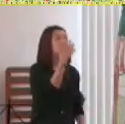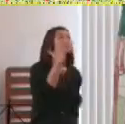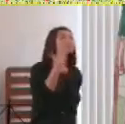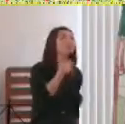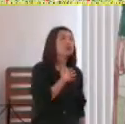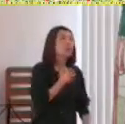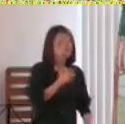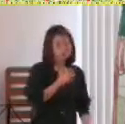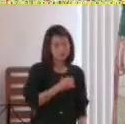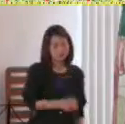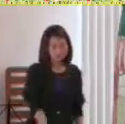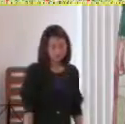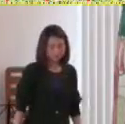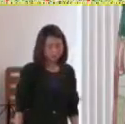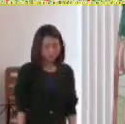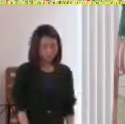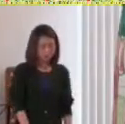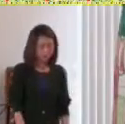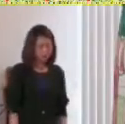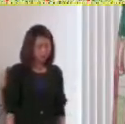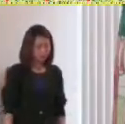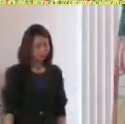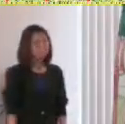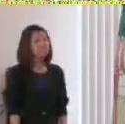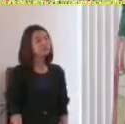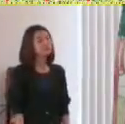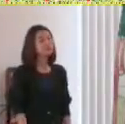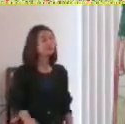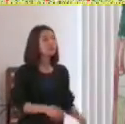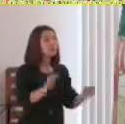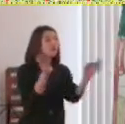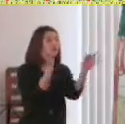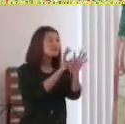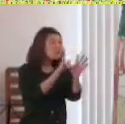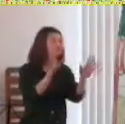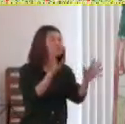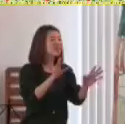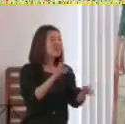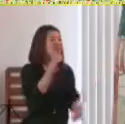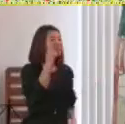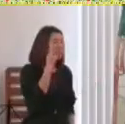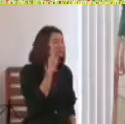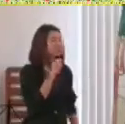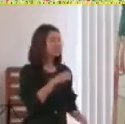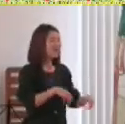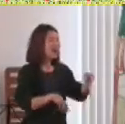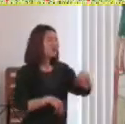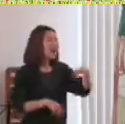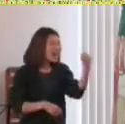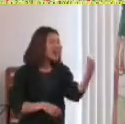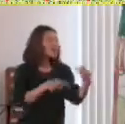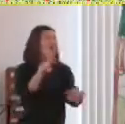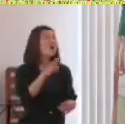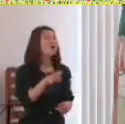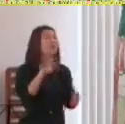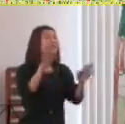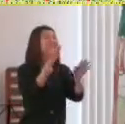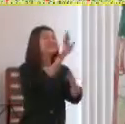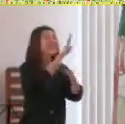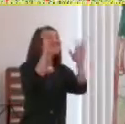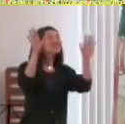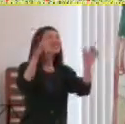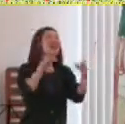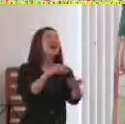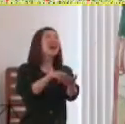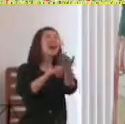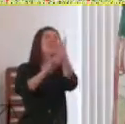然天使が現れたらみんなびっくりするし、怖いですよね、まあ、まだこの中で誰も見た人いない